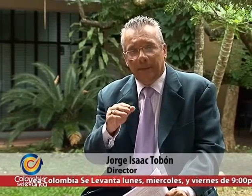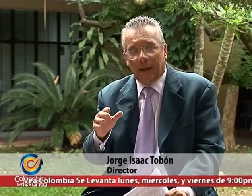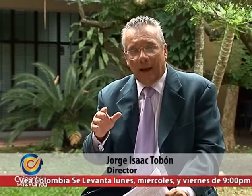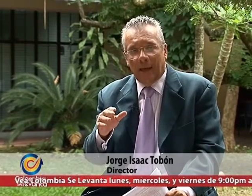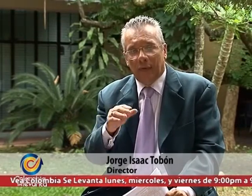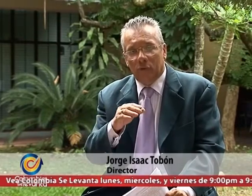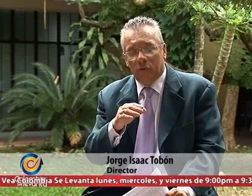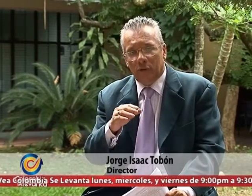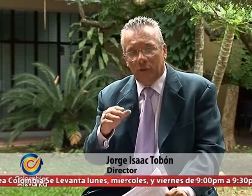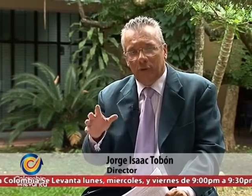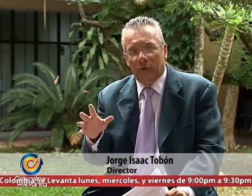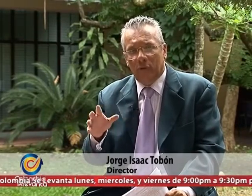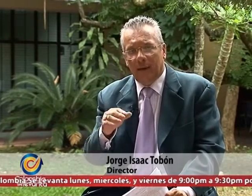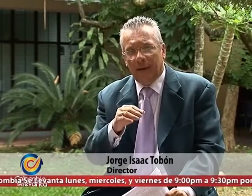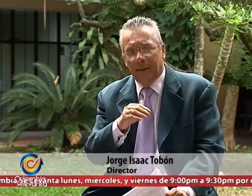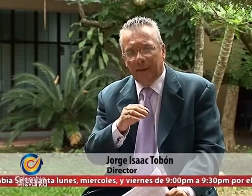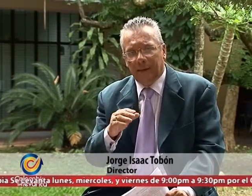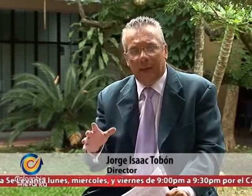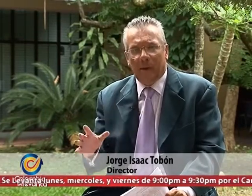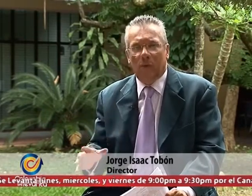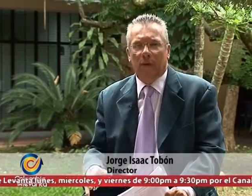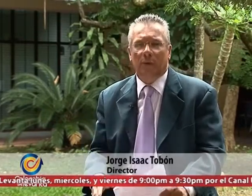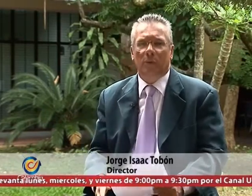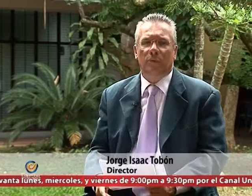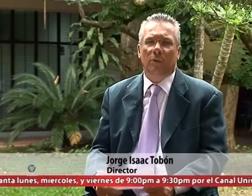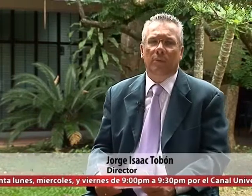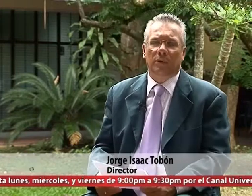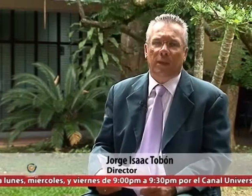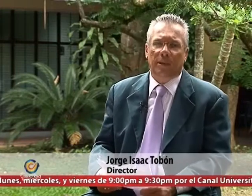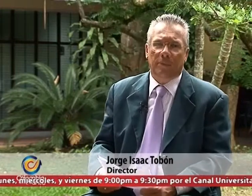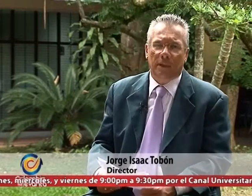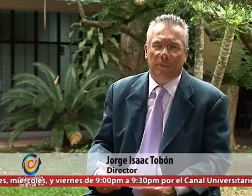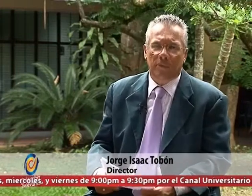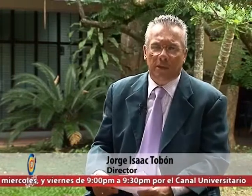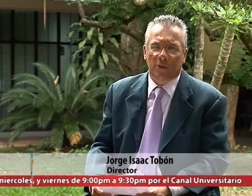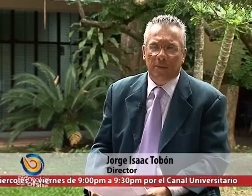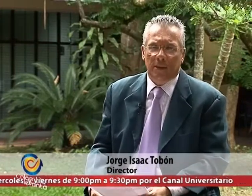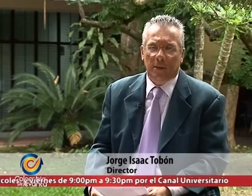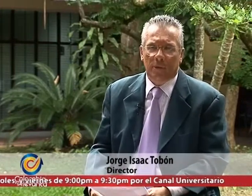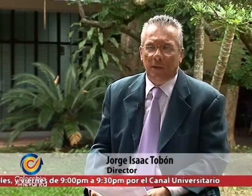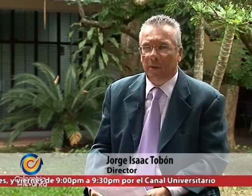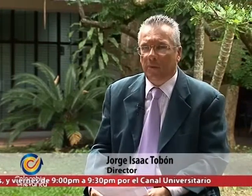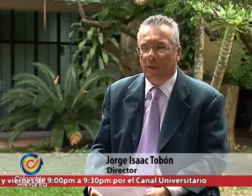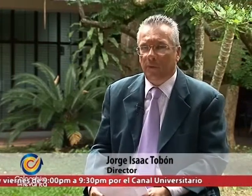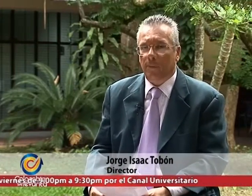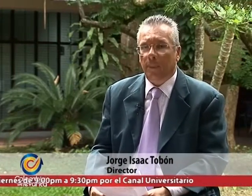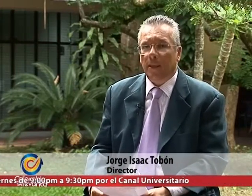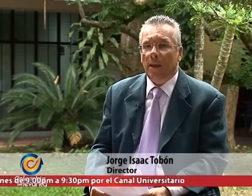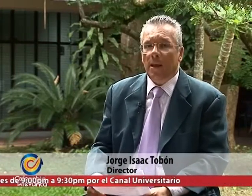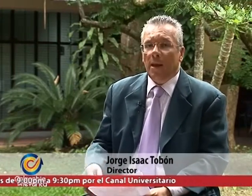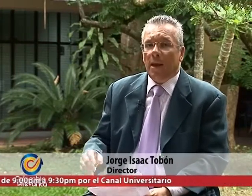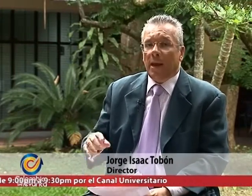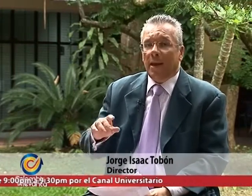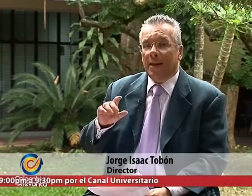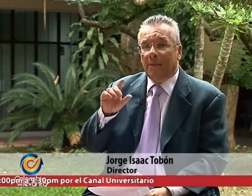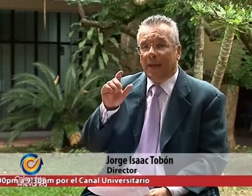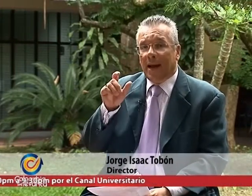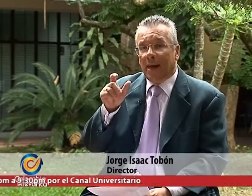brigadas, construyen escuelas, el tema educativo es muy importante para la Fundación María Luisa de Moreno. En la brigada